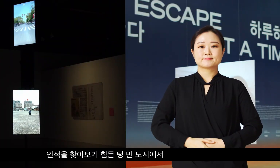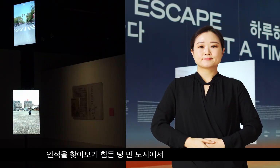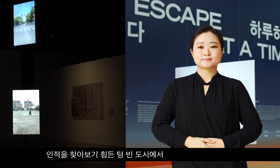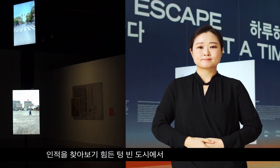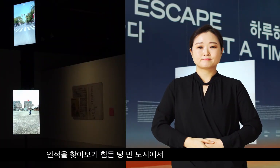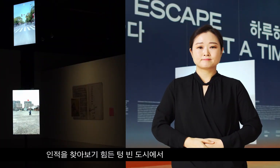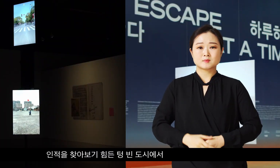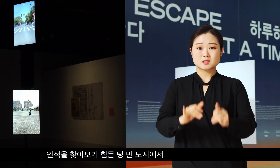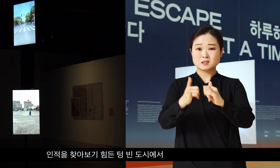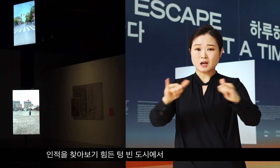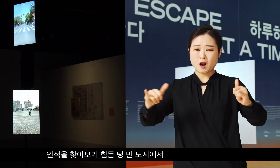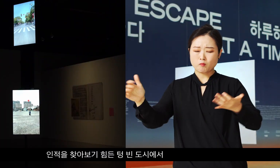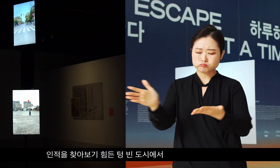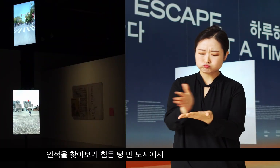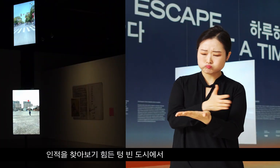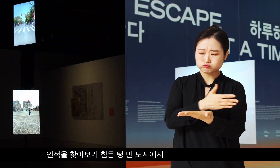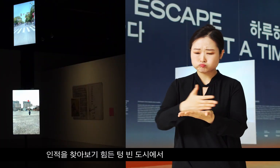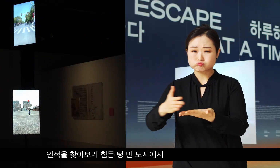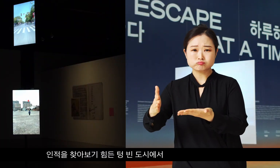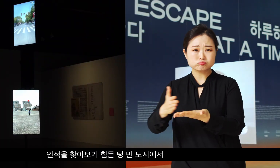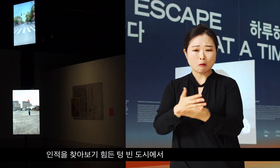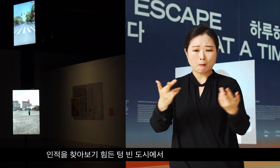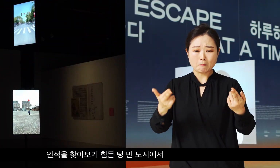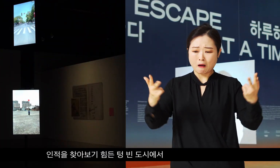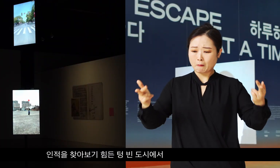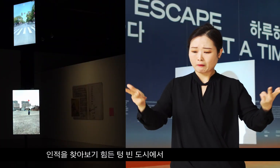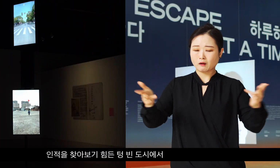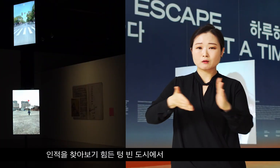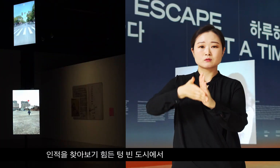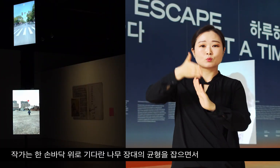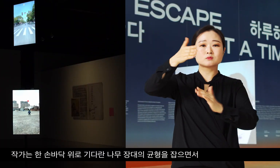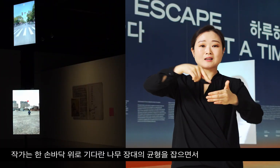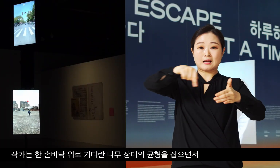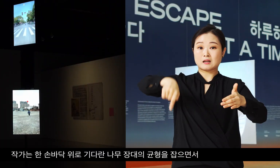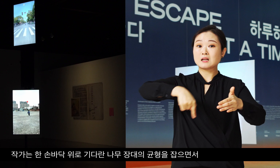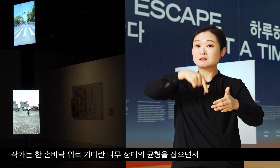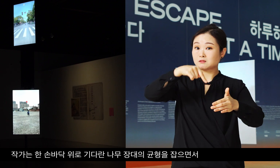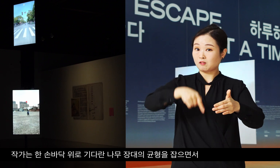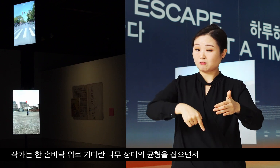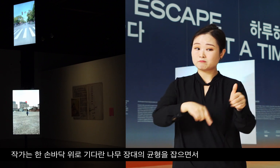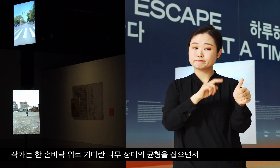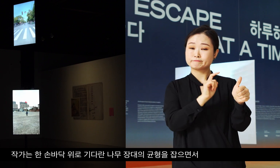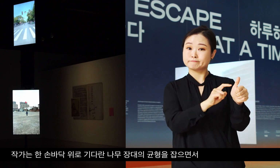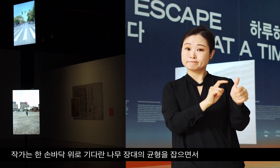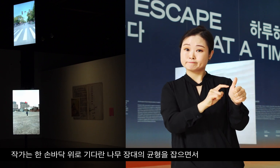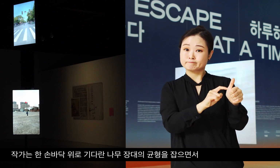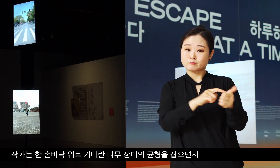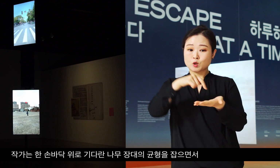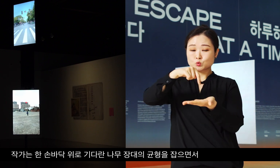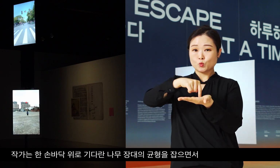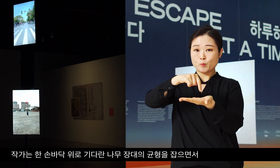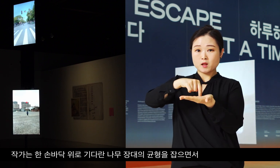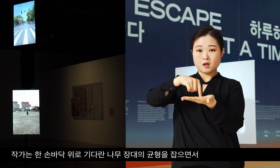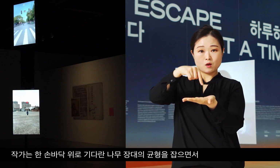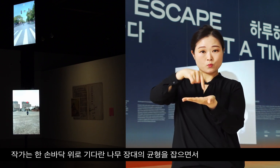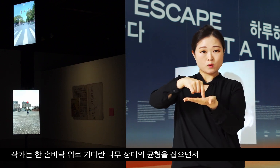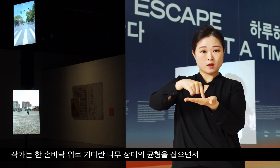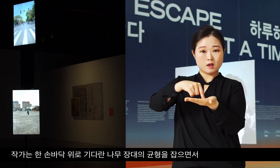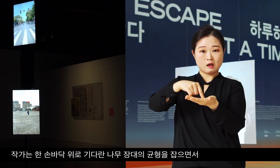인적을 찾아보기 힘든 텅 빈 도시에서 작가는 한 손바닥 위로 기다란